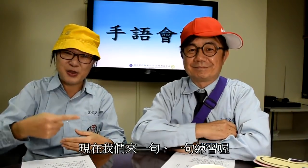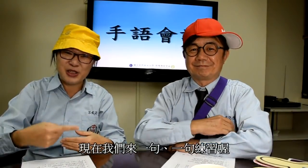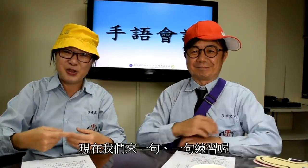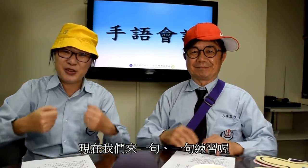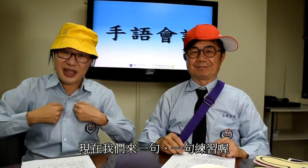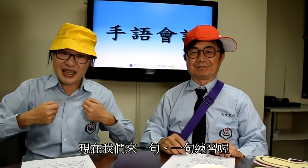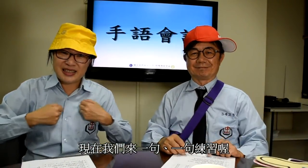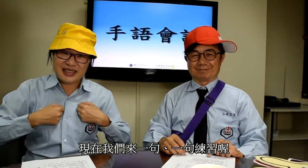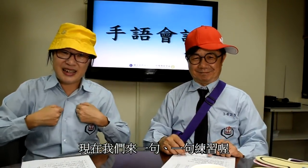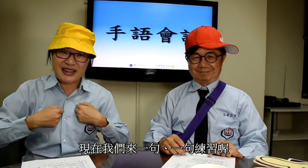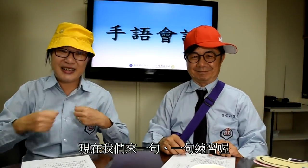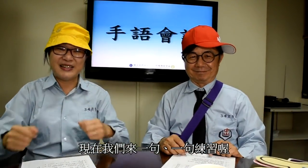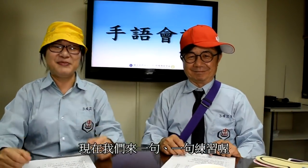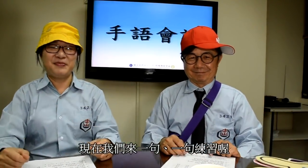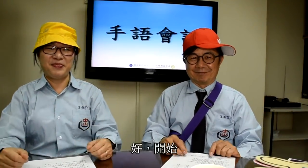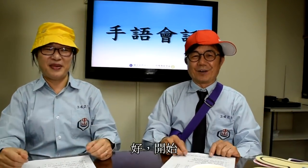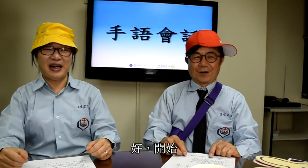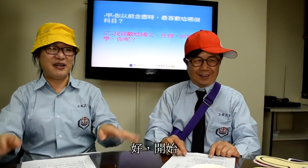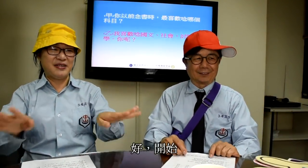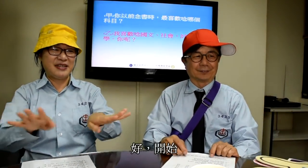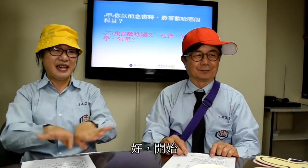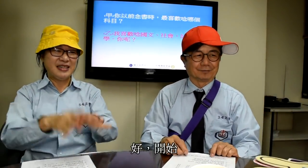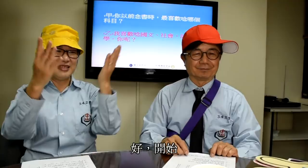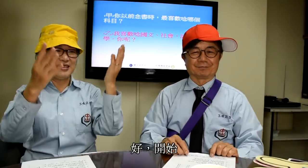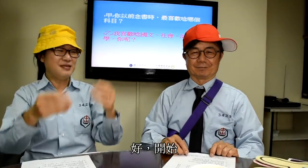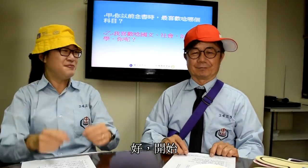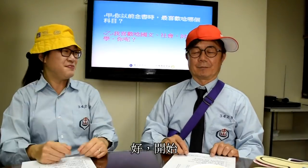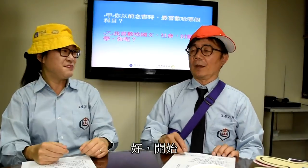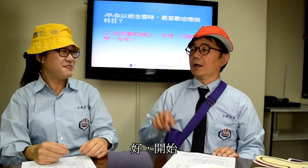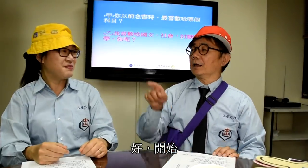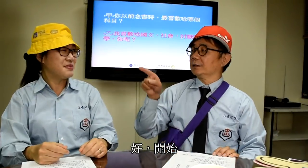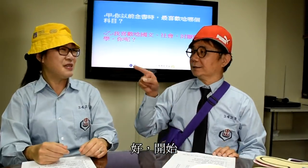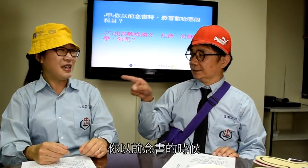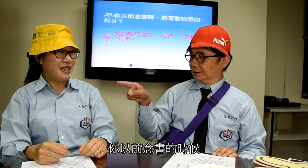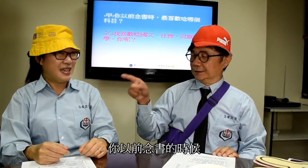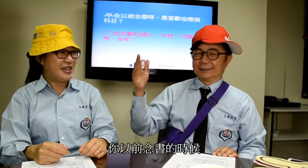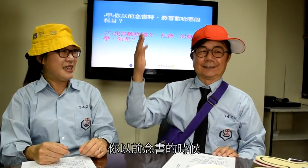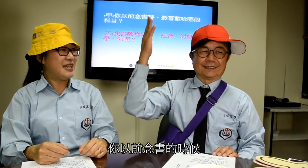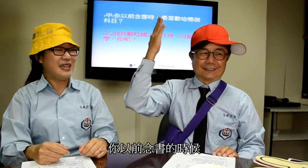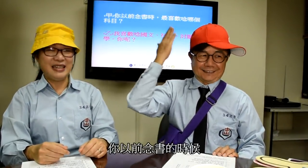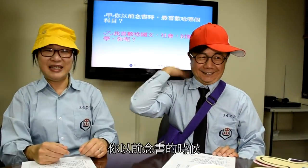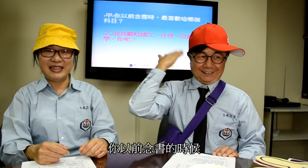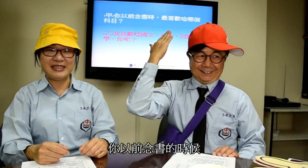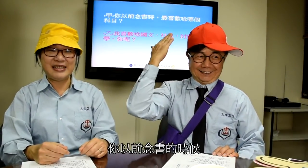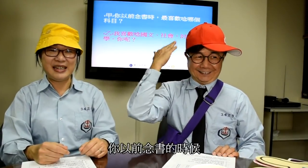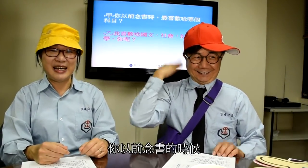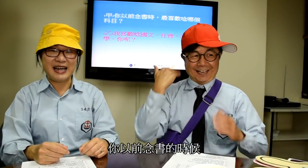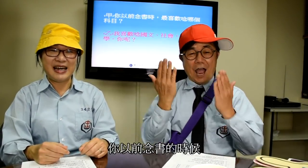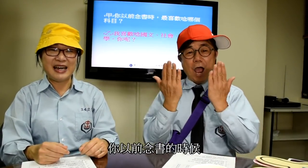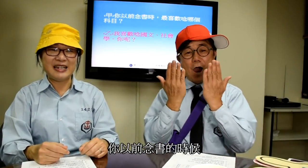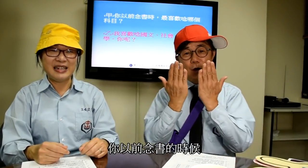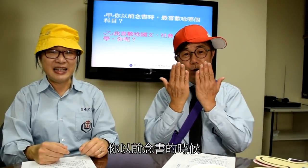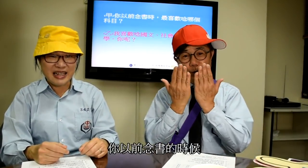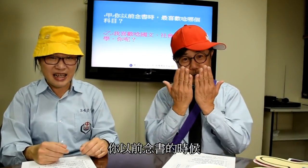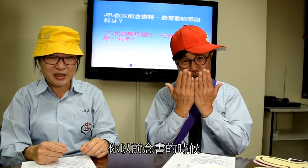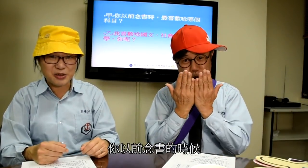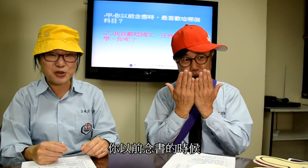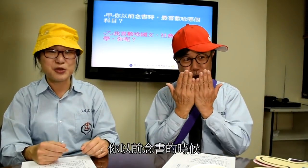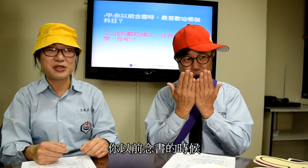一句练习哦。好，开始。你以前念书的